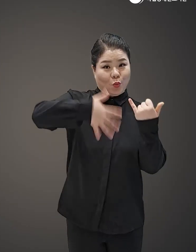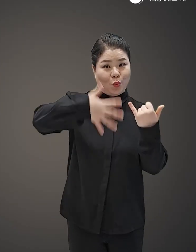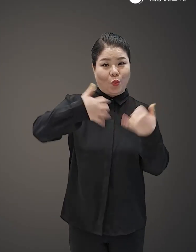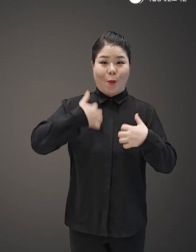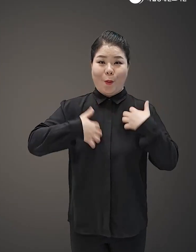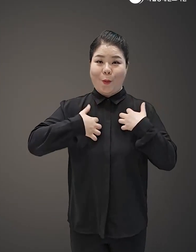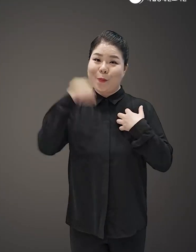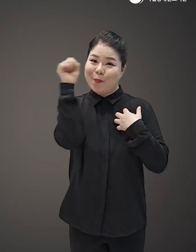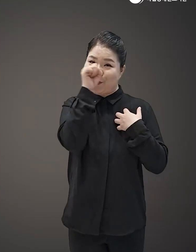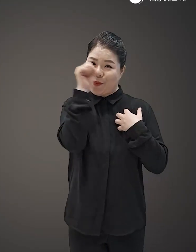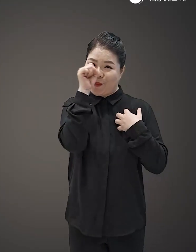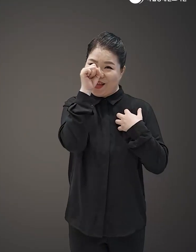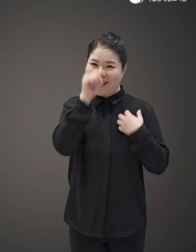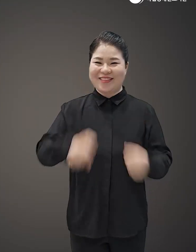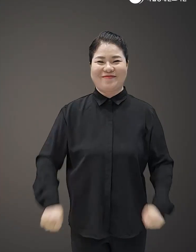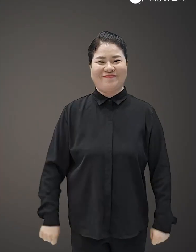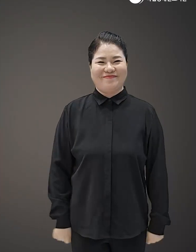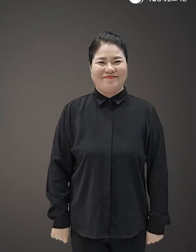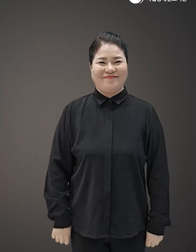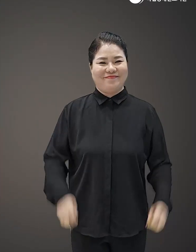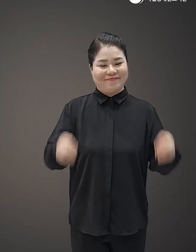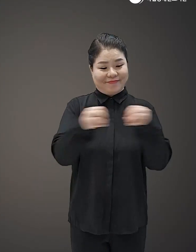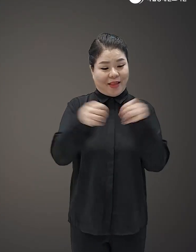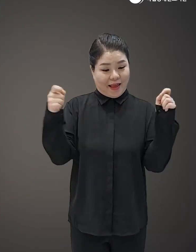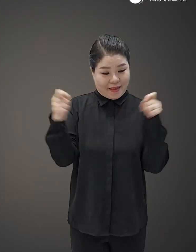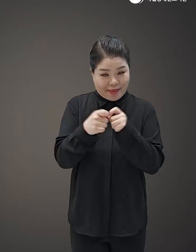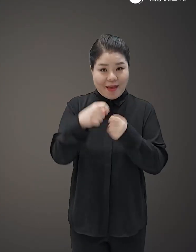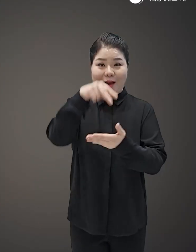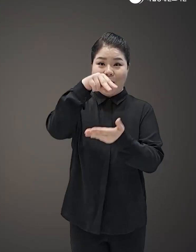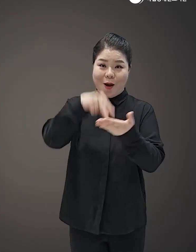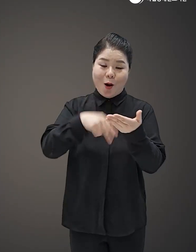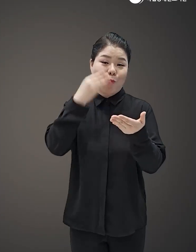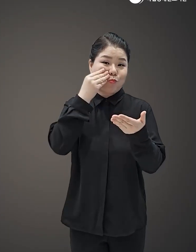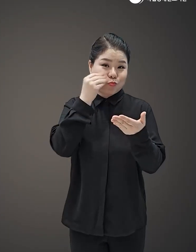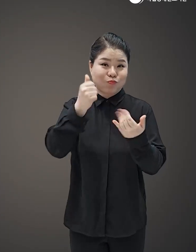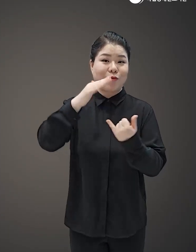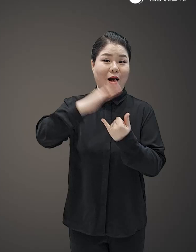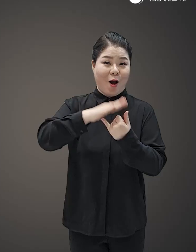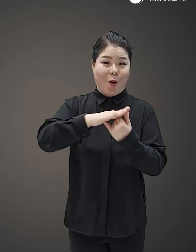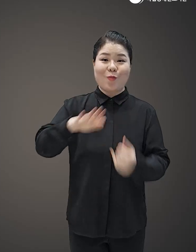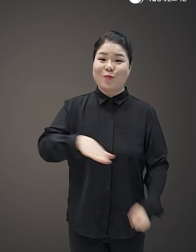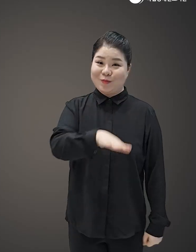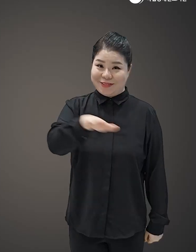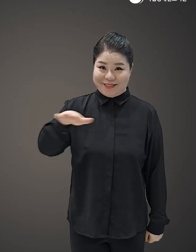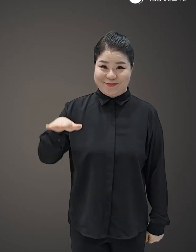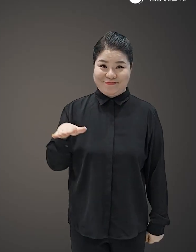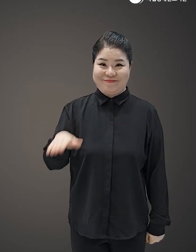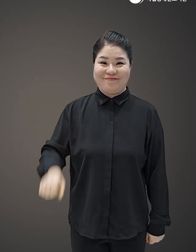유튜브 쇼츠와 게임을 선호하고 단답형 글읽기에 익숙한 아이들.